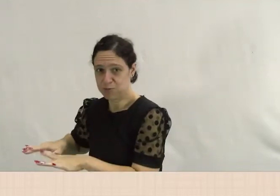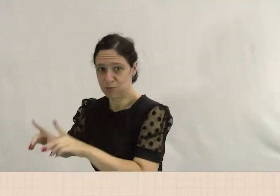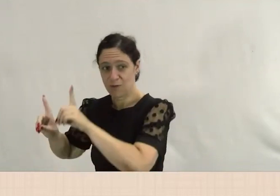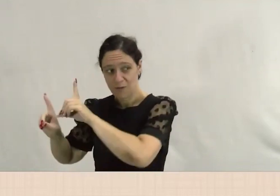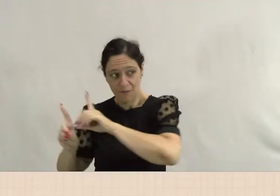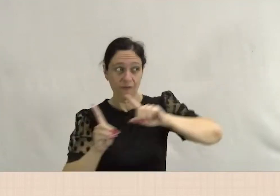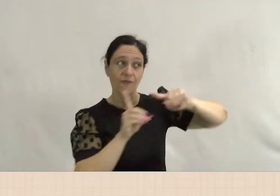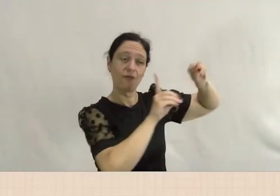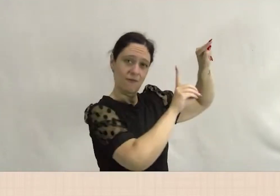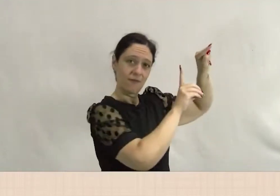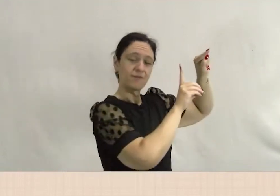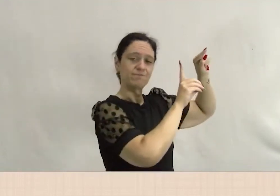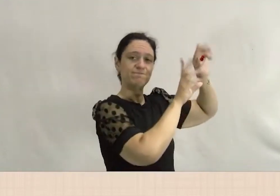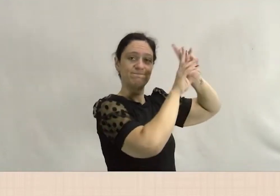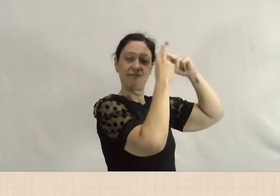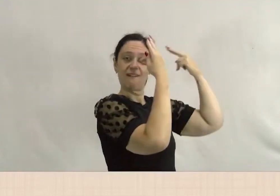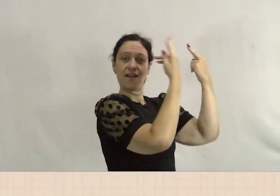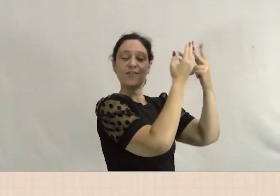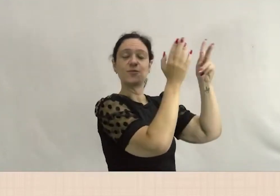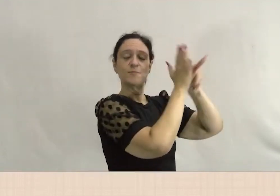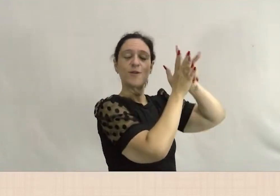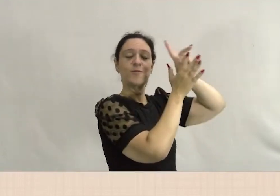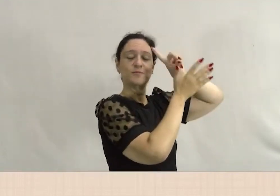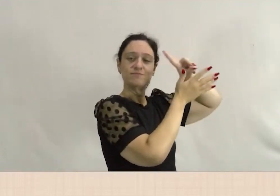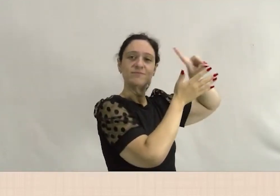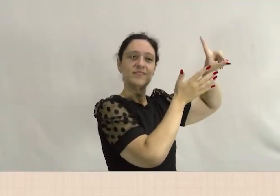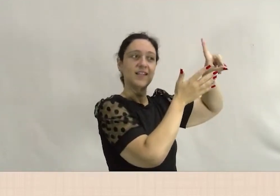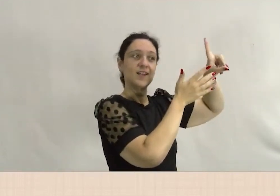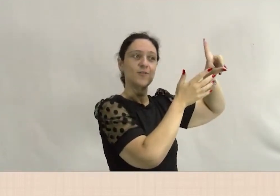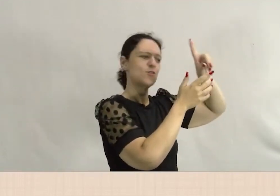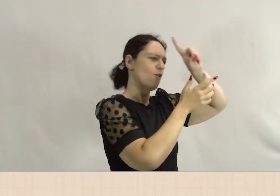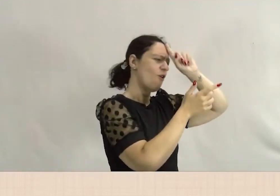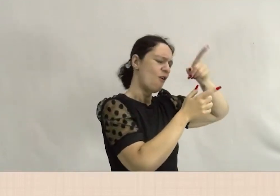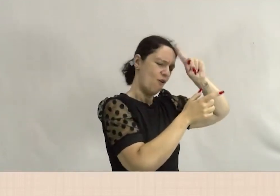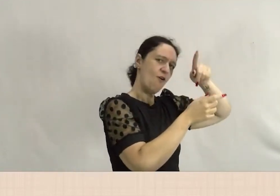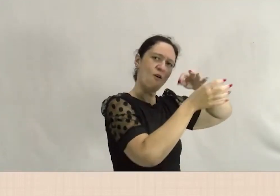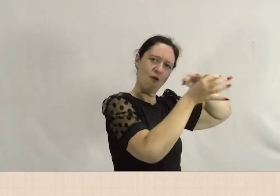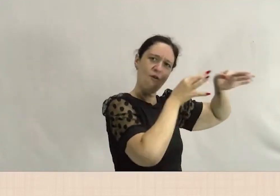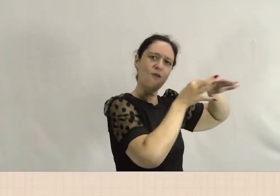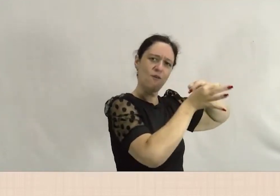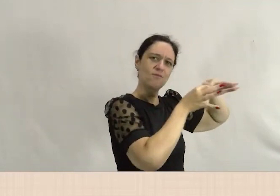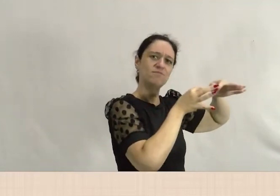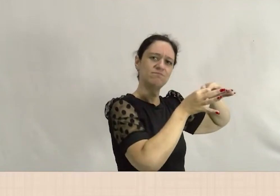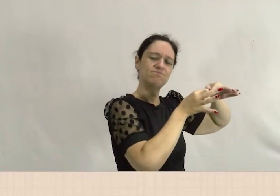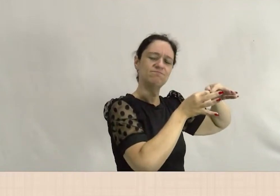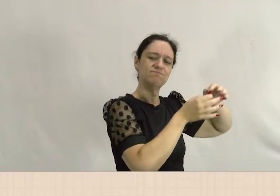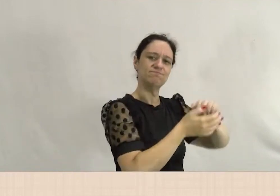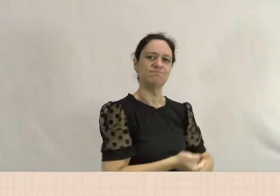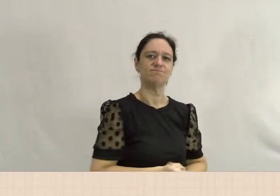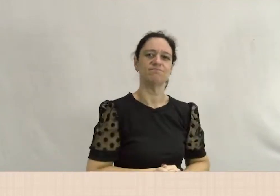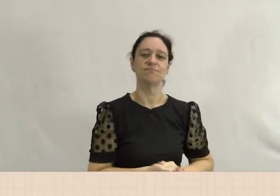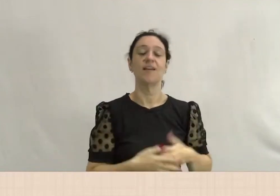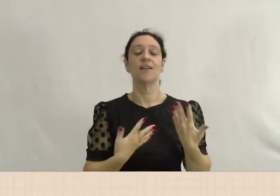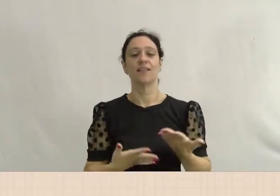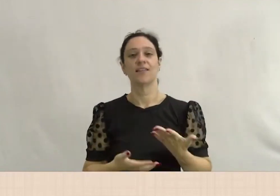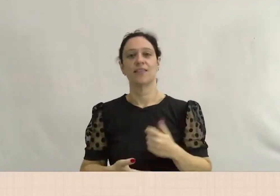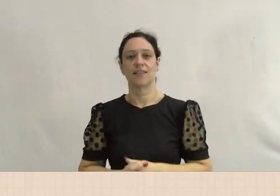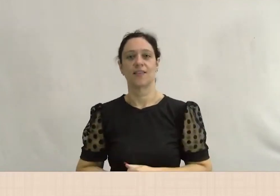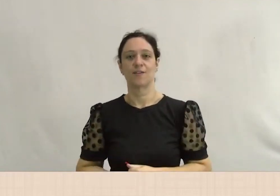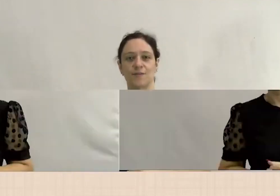Nesse novo reino é Deus quem comanda, é Cristo quem governa você. Por isso,